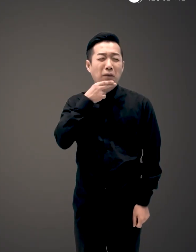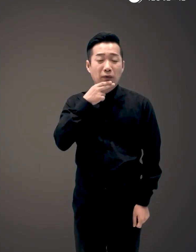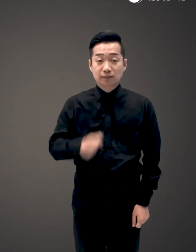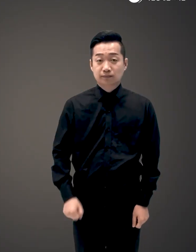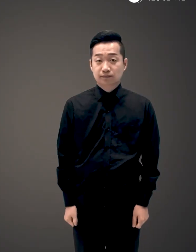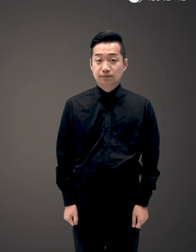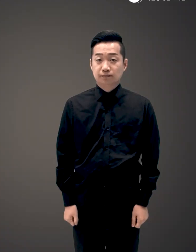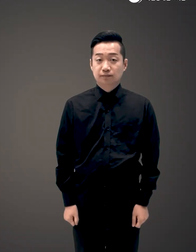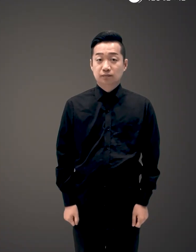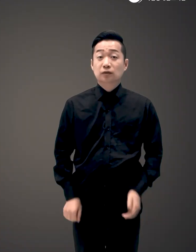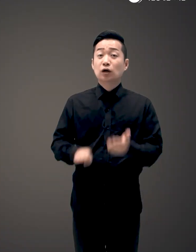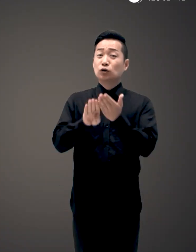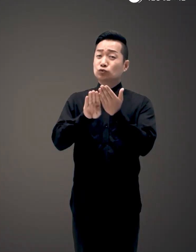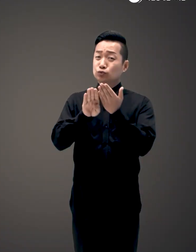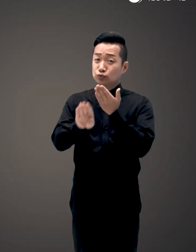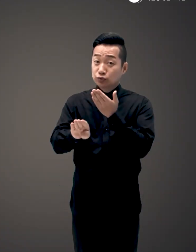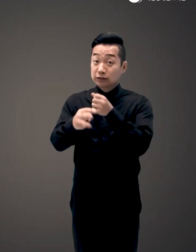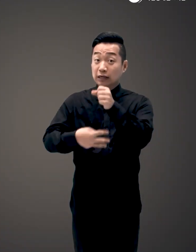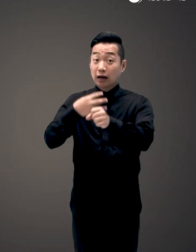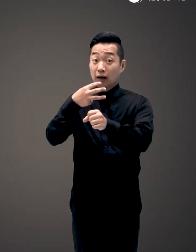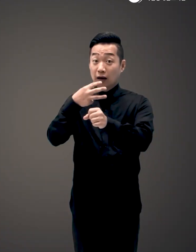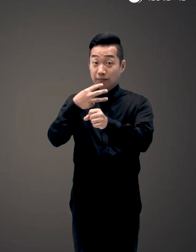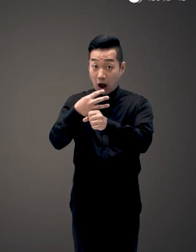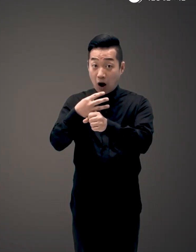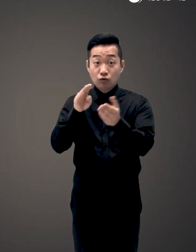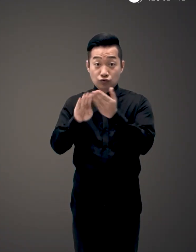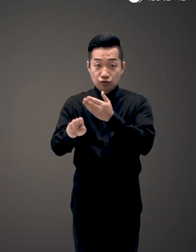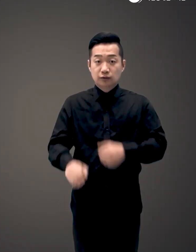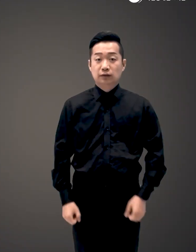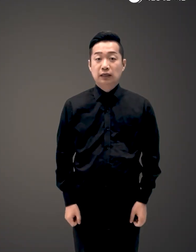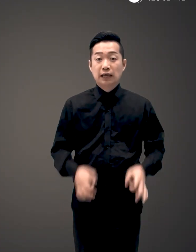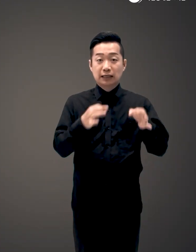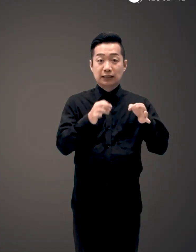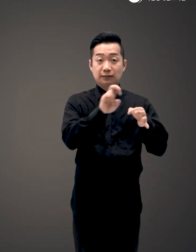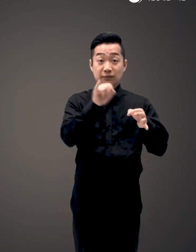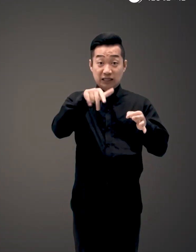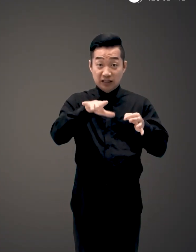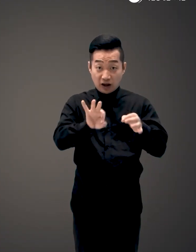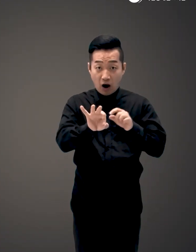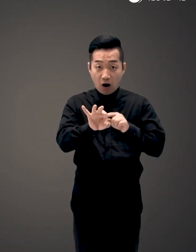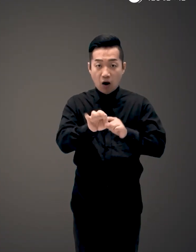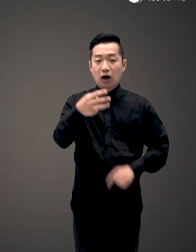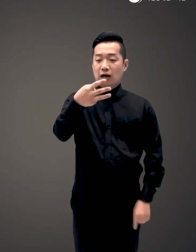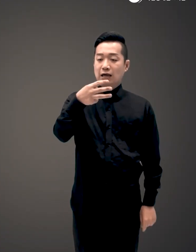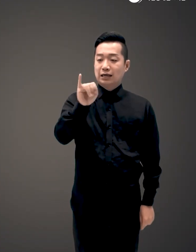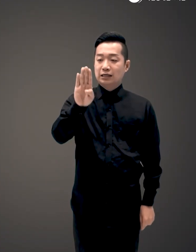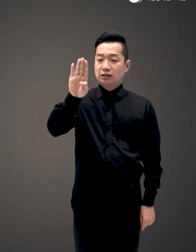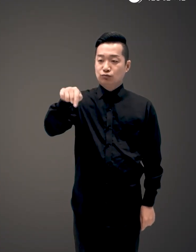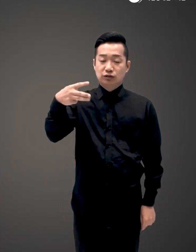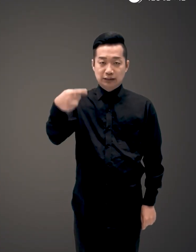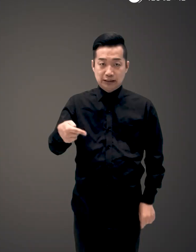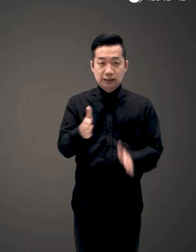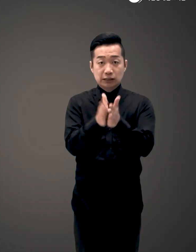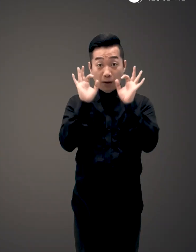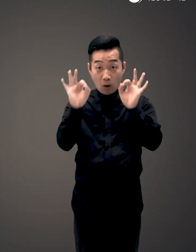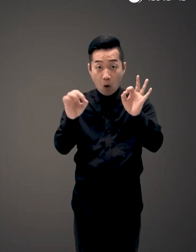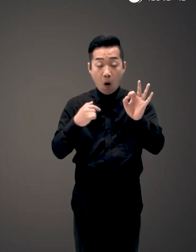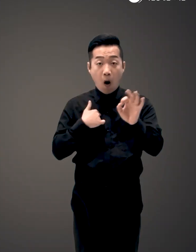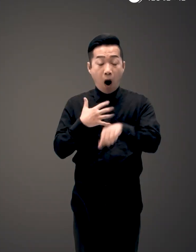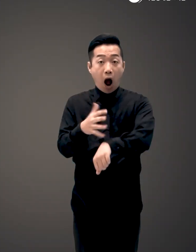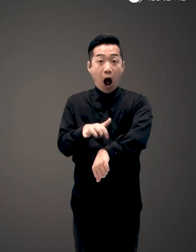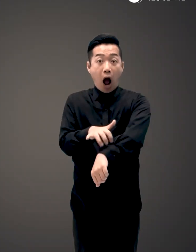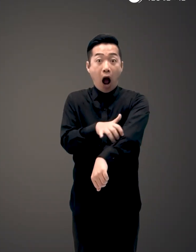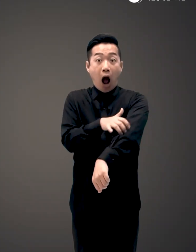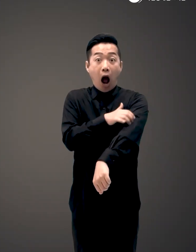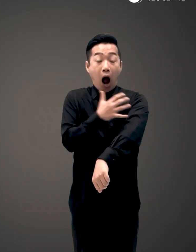때가 아니지만, 그때 이후로 딱 3년이 지나서 김미경의 리부트란 책이 나와요. 그걸 보면서 저는